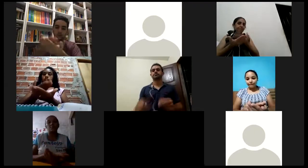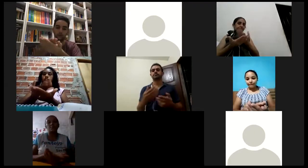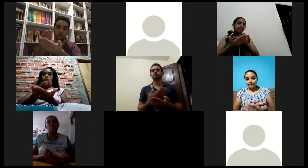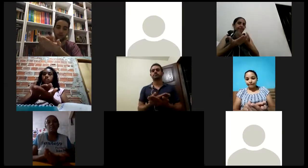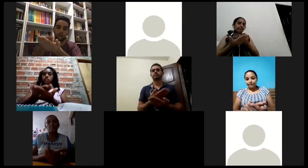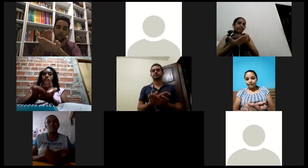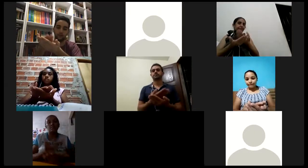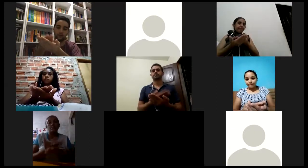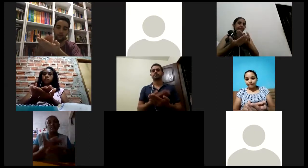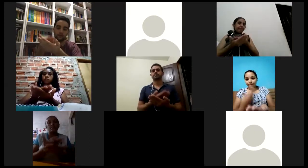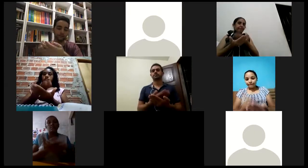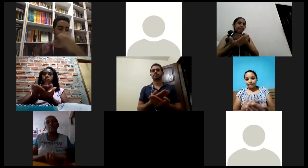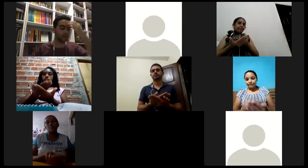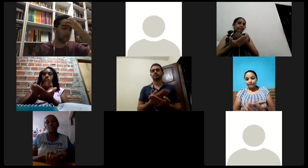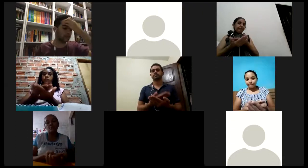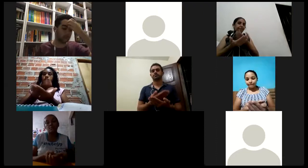Estudar.